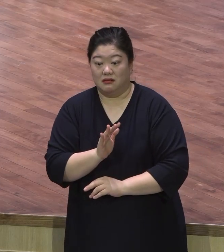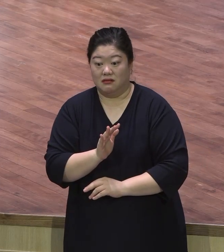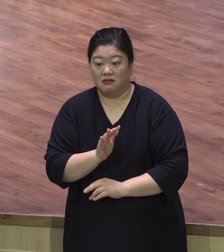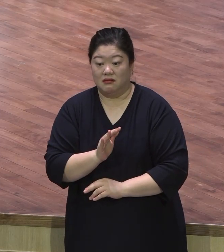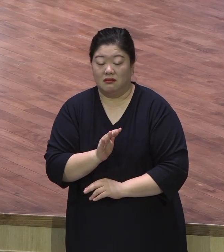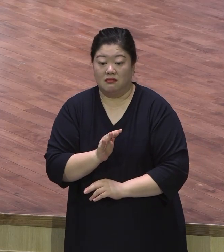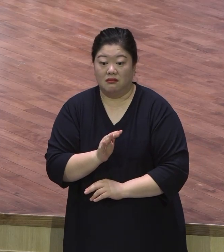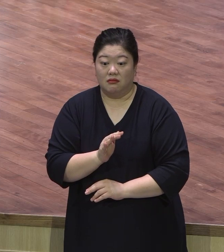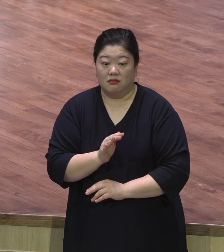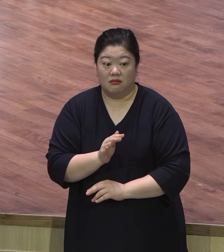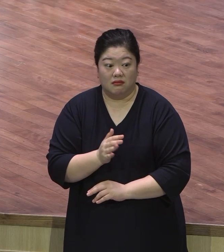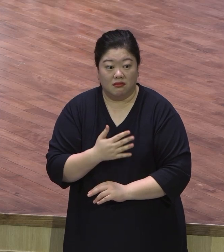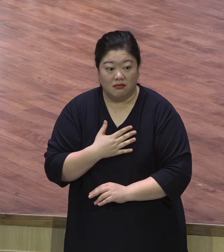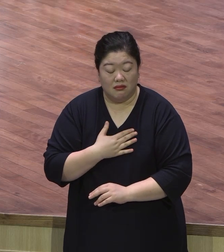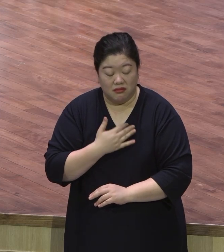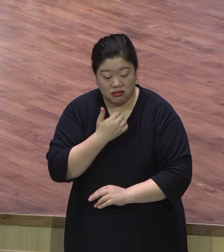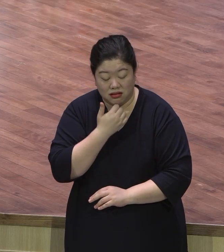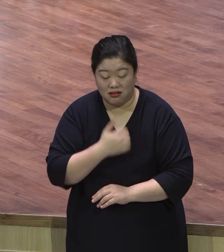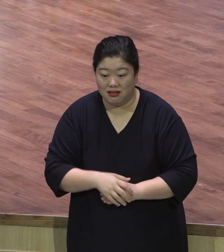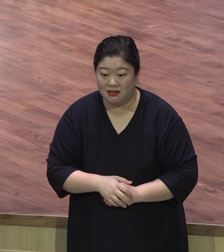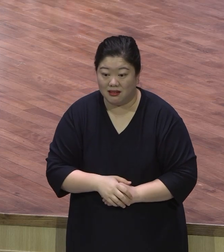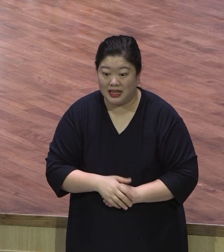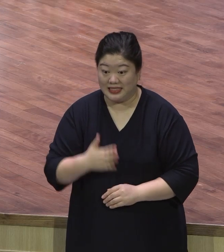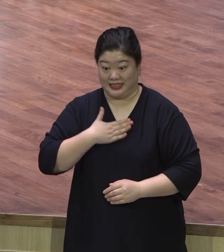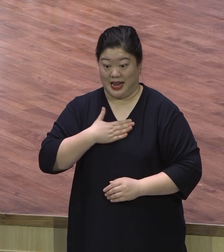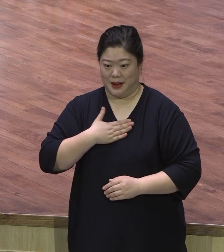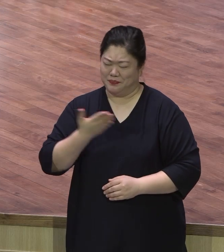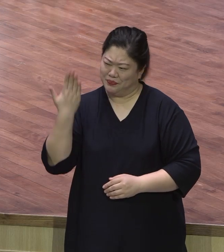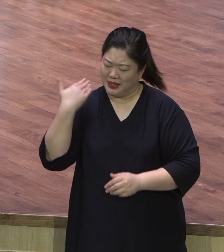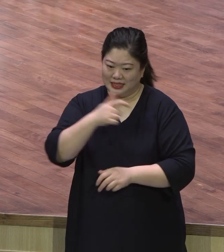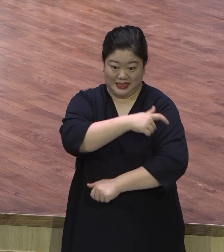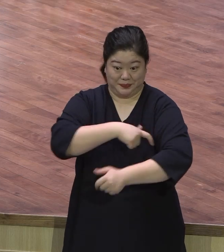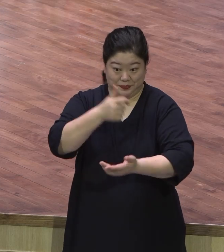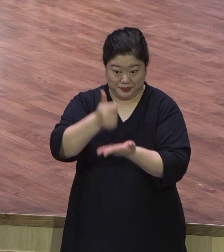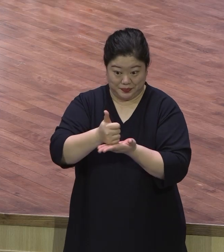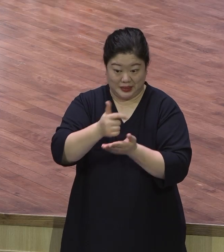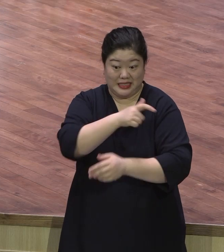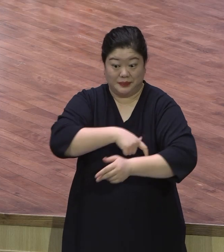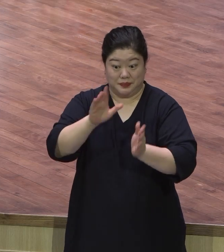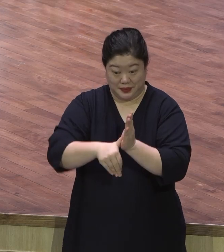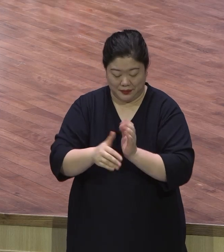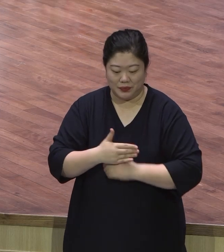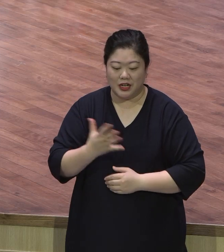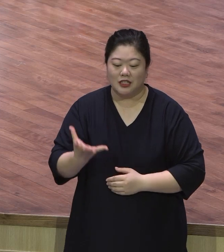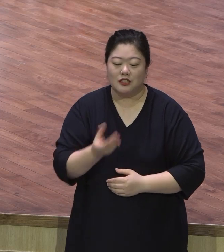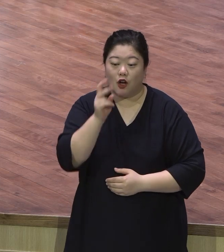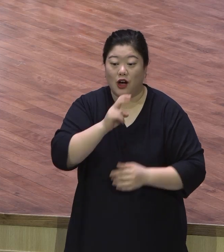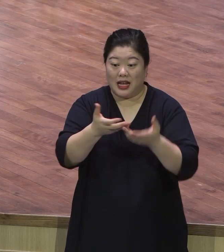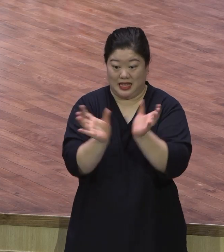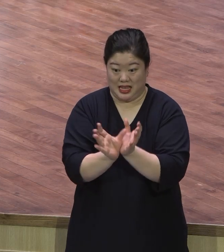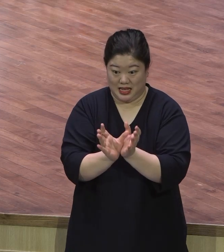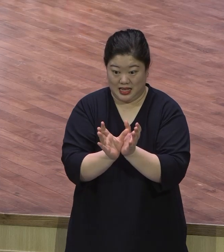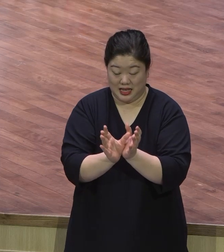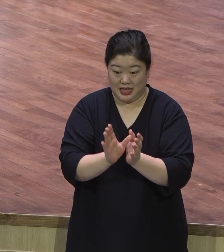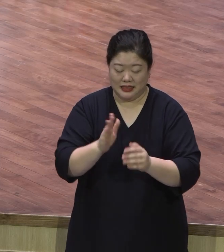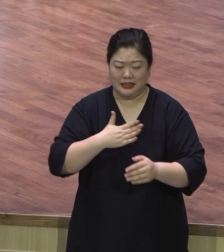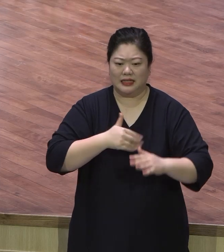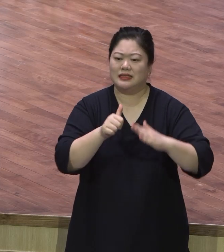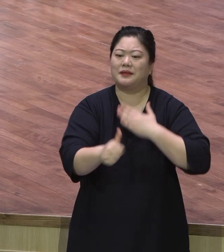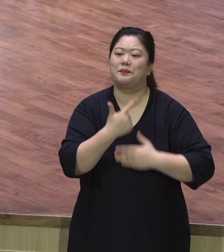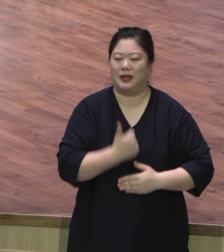제가 평신도 때 성가대 찬양대 할 때요 한 주 건너에 회식시켜줬어요 장로님들이